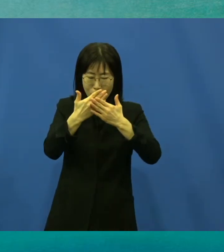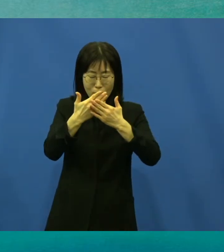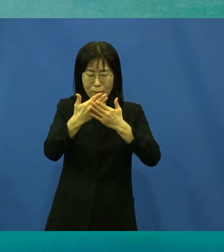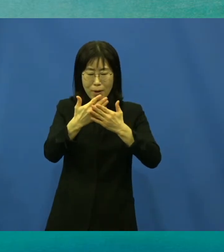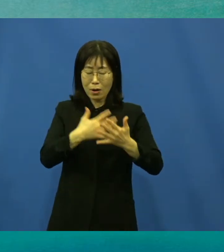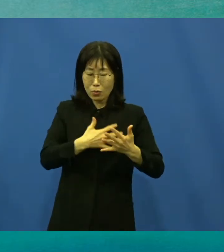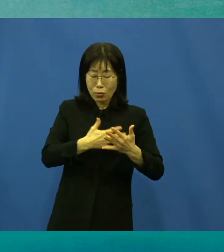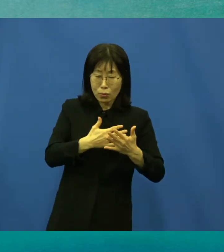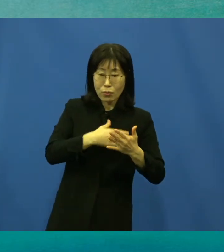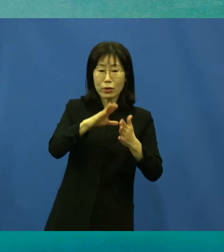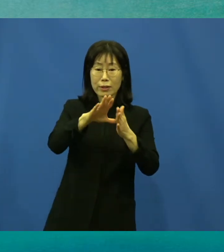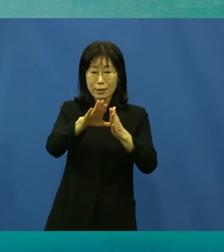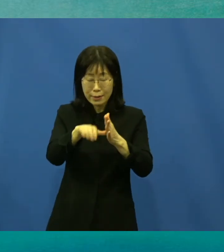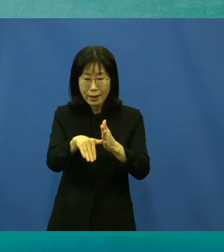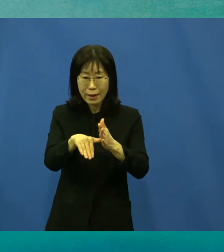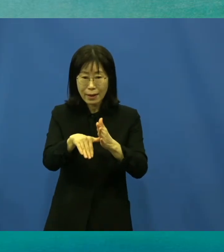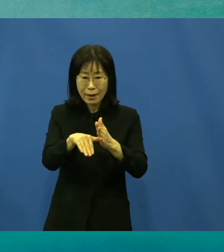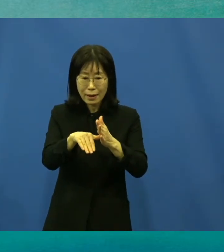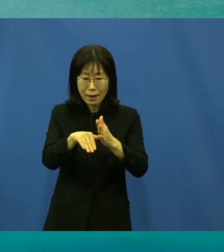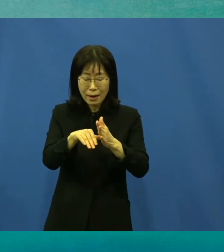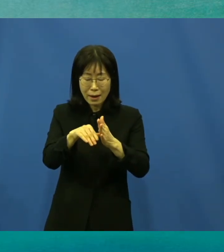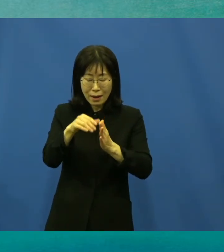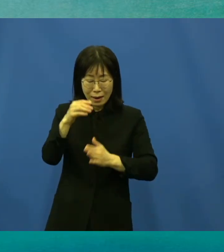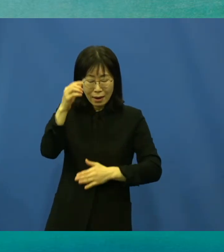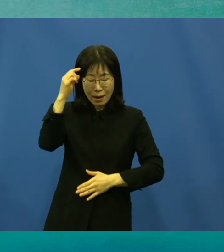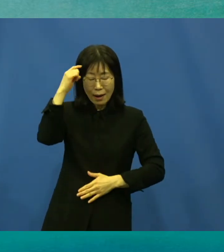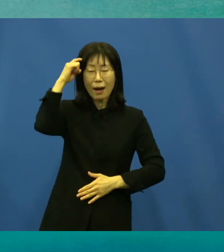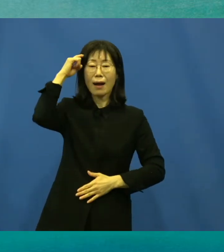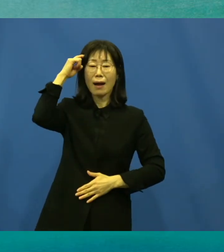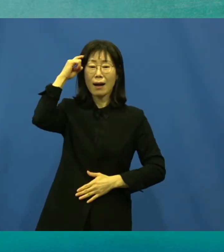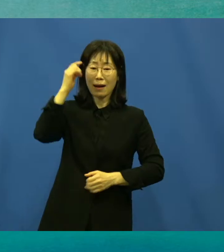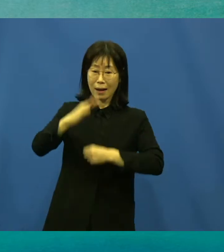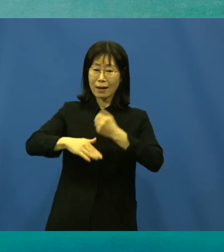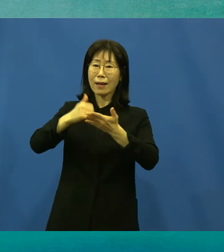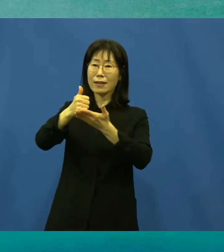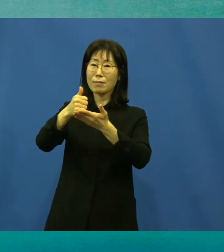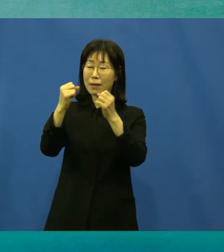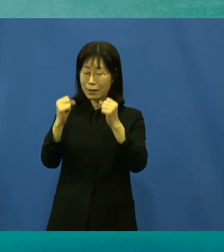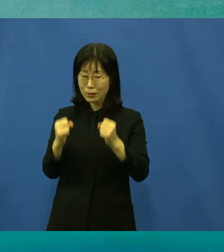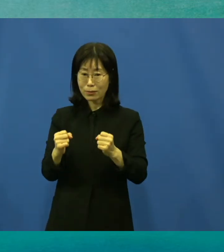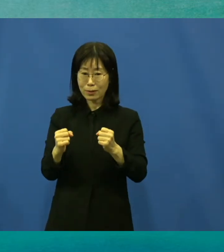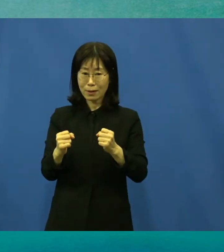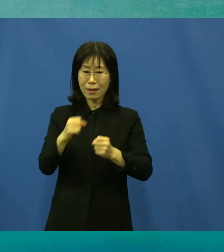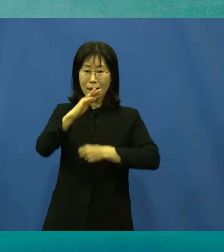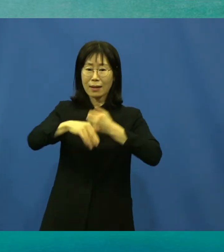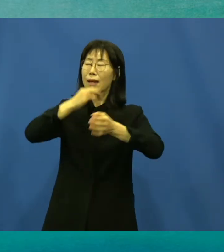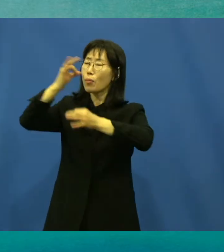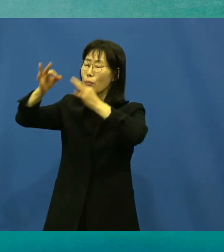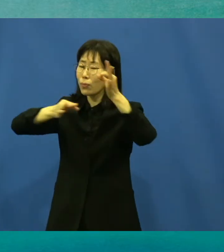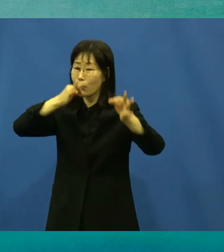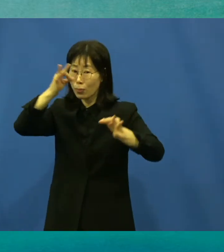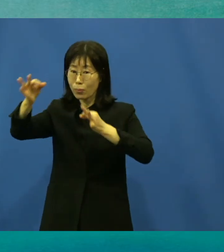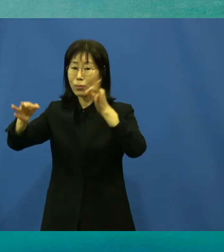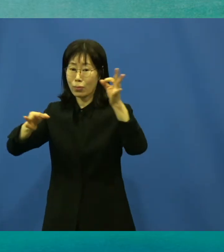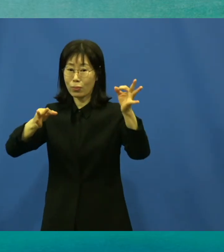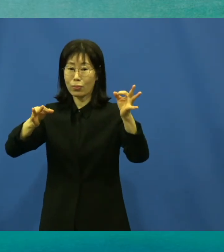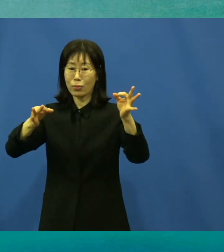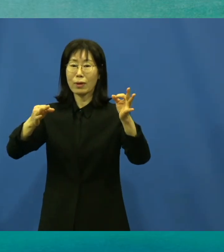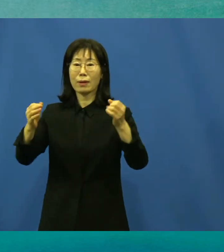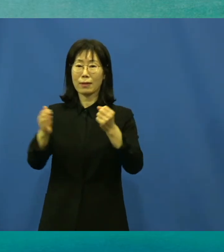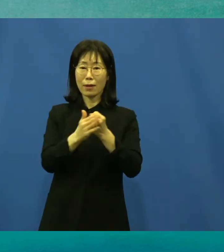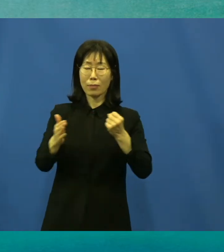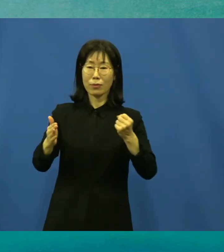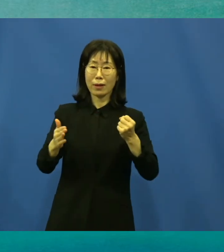주님께서 그의 기도를 들으셨다. 내 기도가 주께 이르렀사오며. 요나는 자신의 기도가